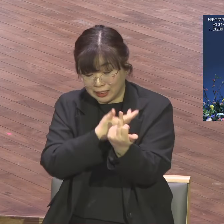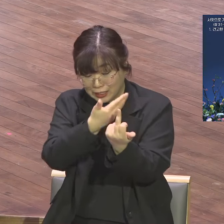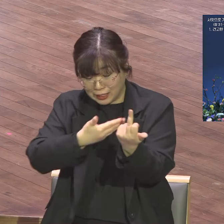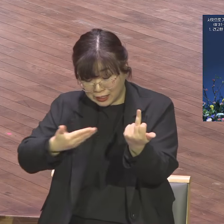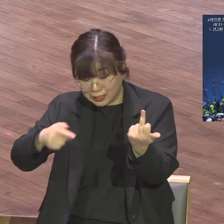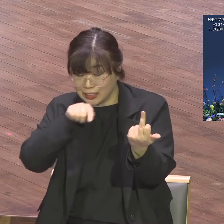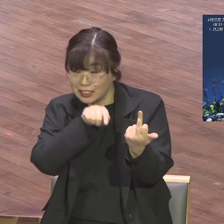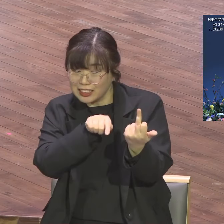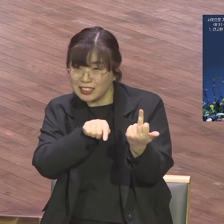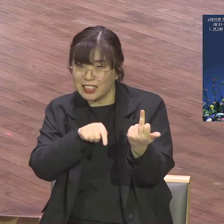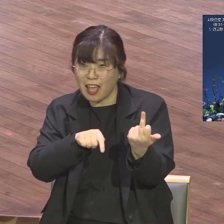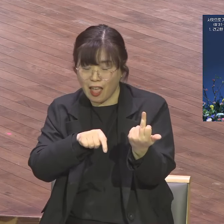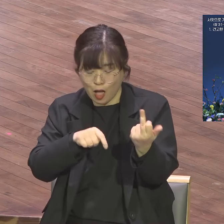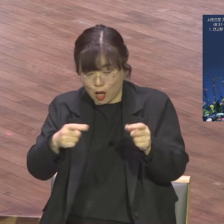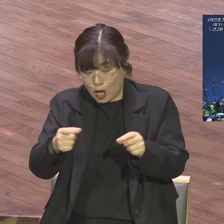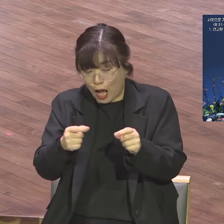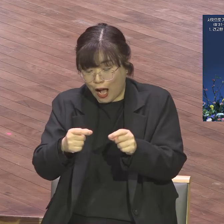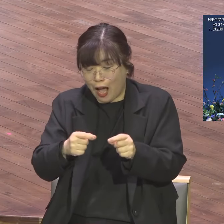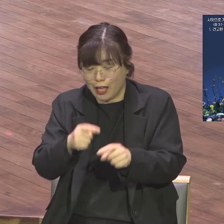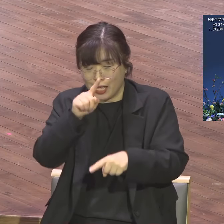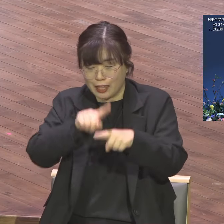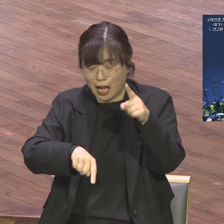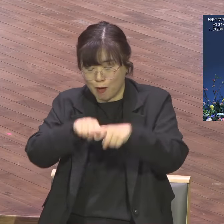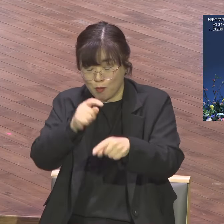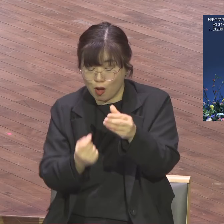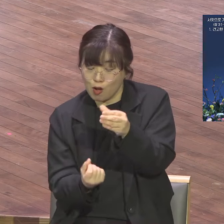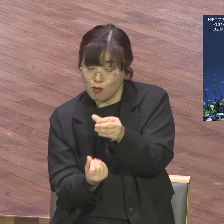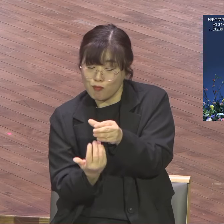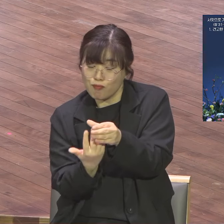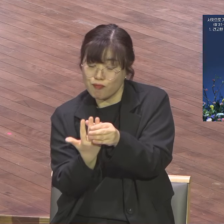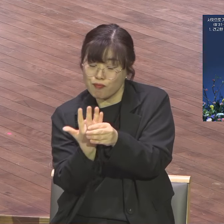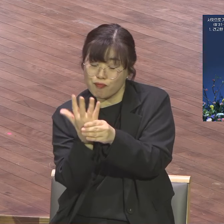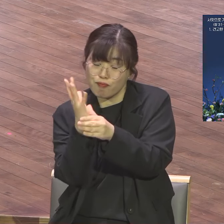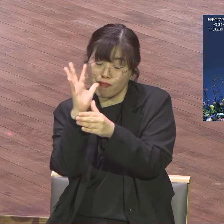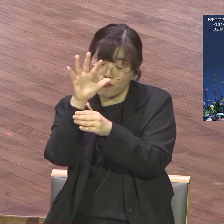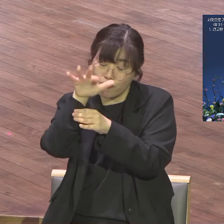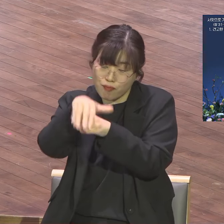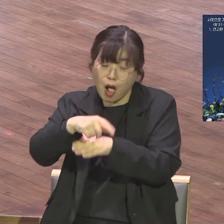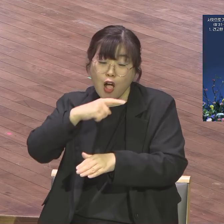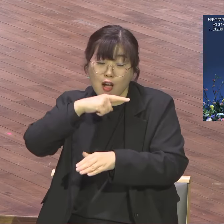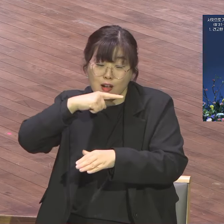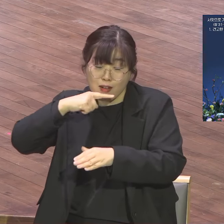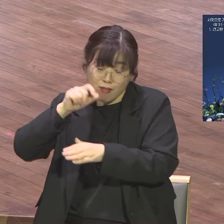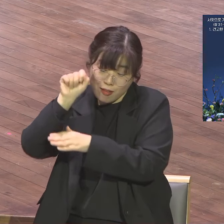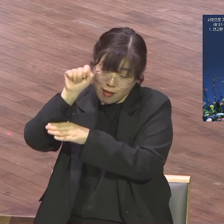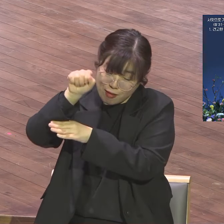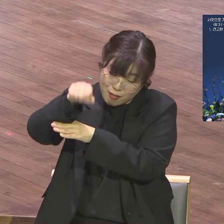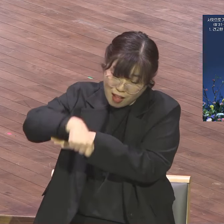형통하게 된다고 강조하고 있어. 형통하게 된다. 기도하는 거 그대로 다 돼.